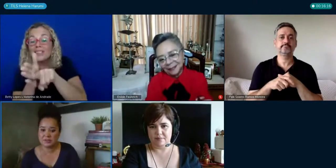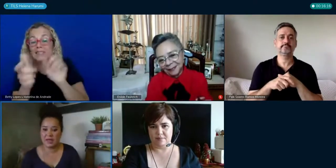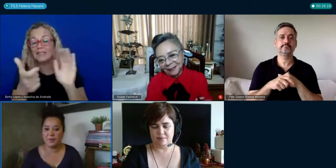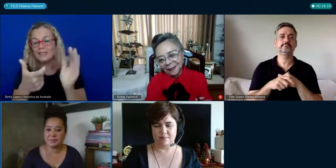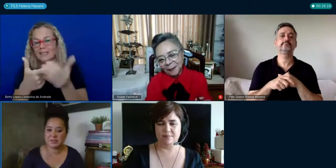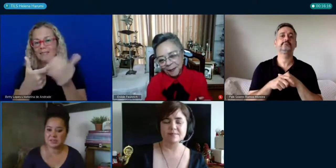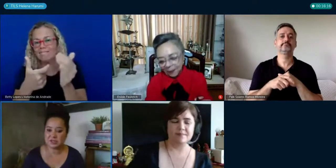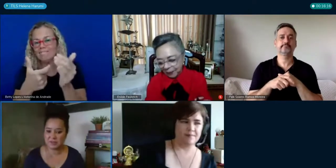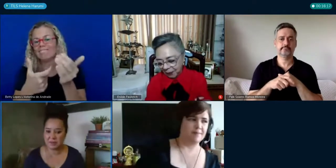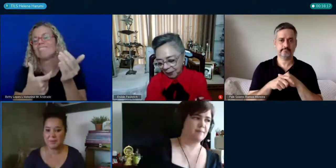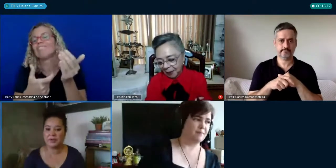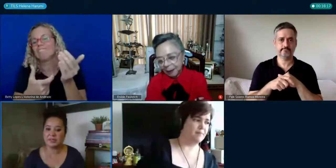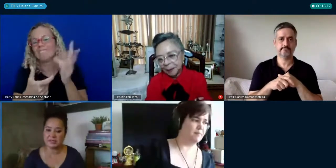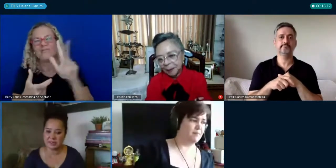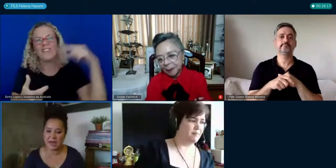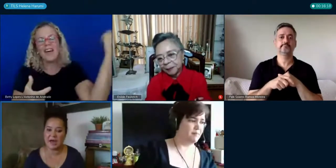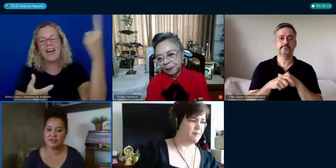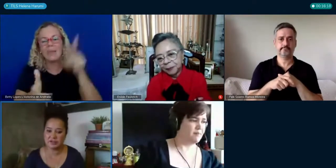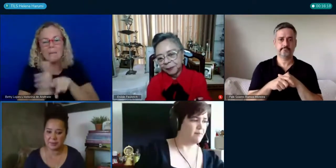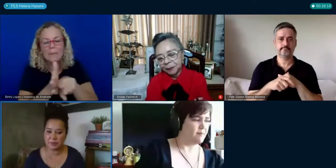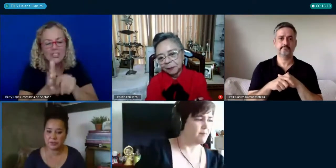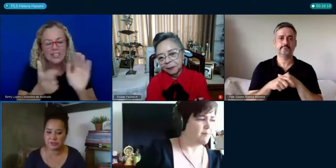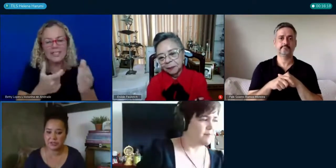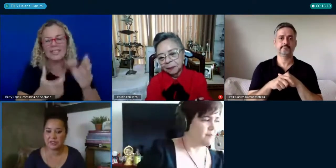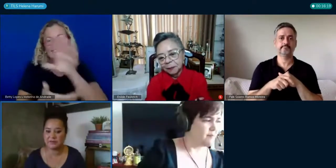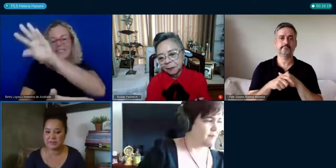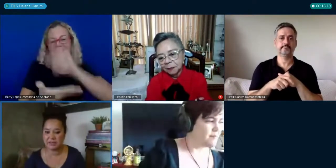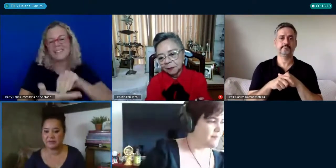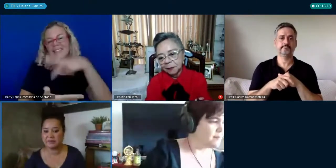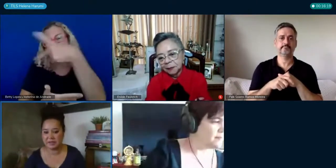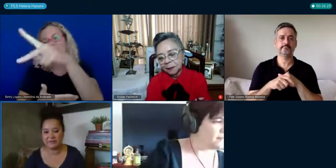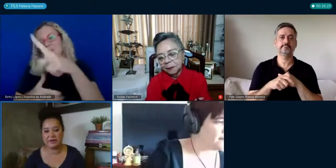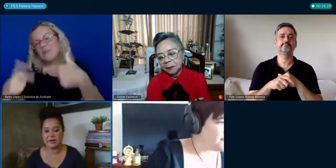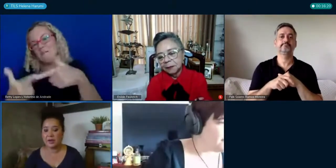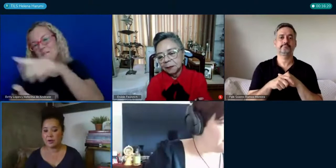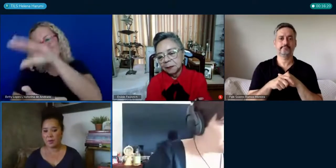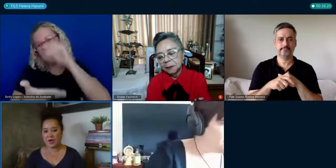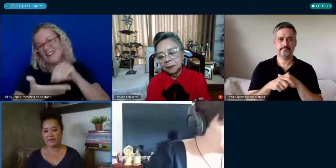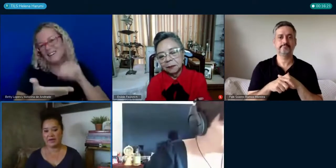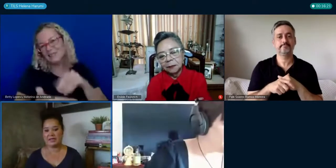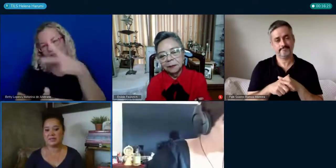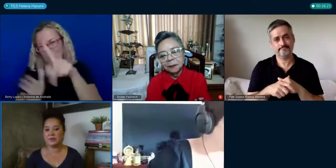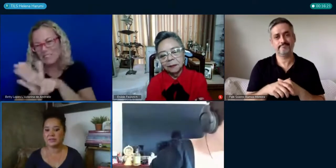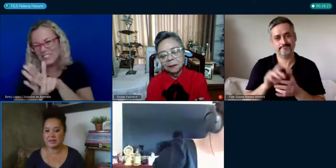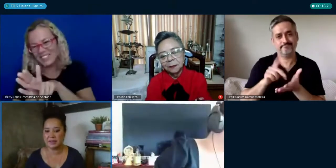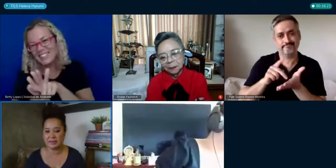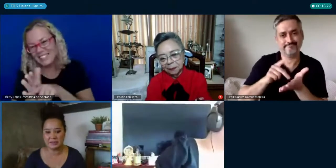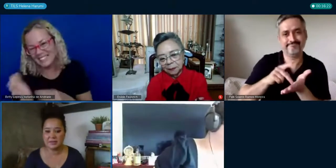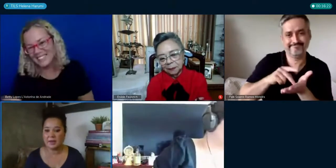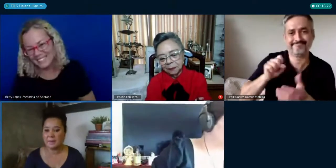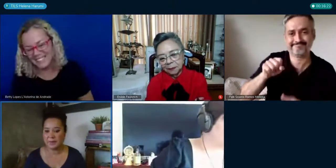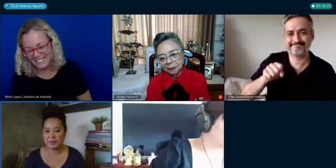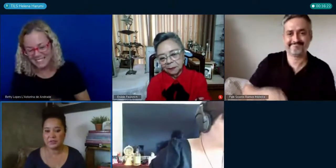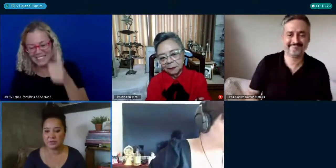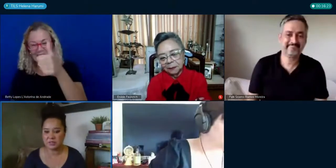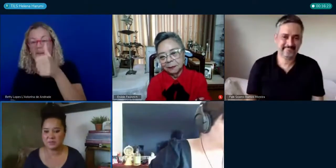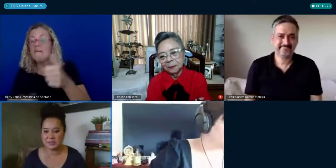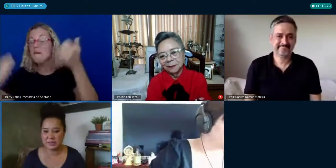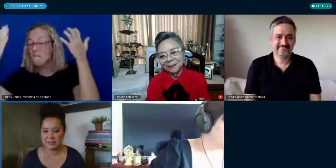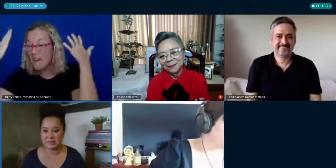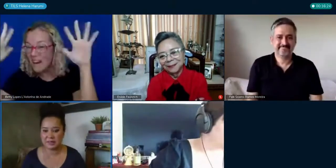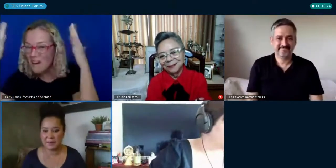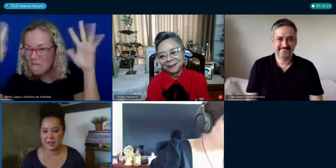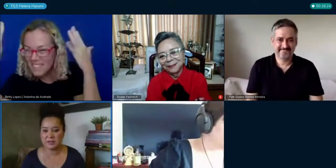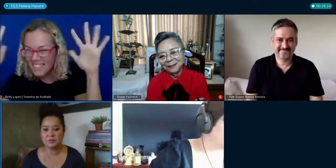não surdos, e é uma pesquisa de extrema importância na área de terminologia que vai servir como referência com certeza para muitas